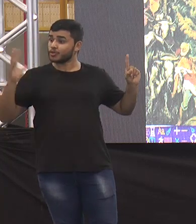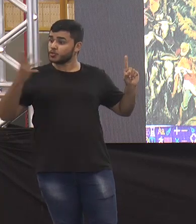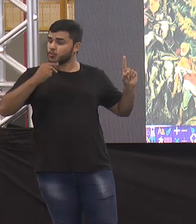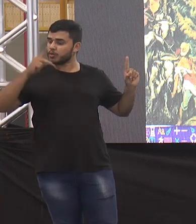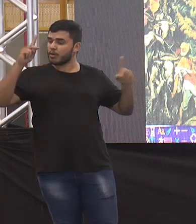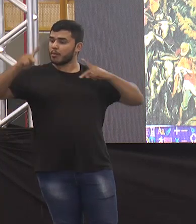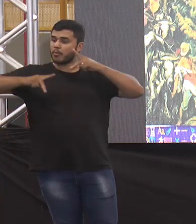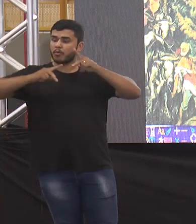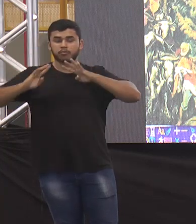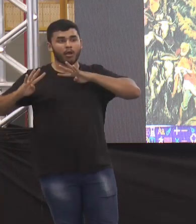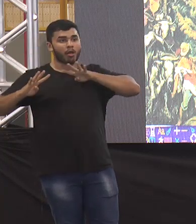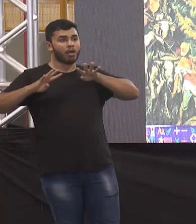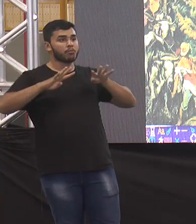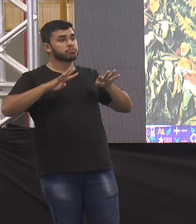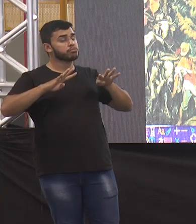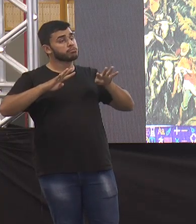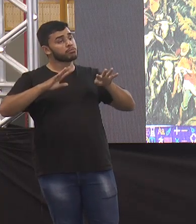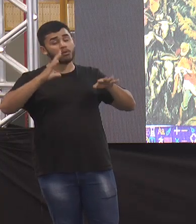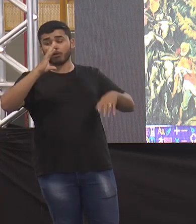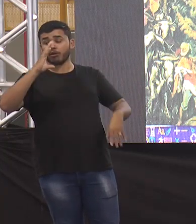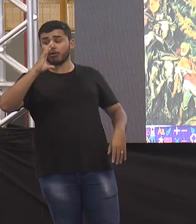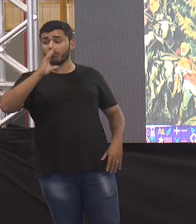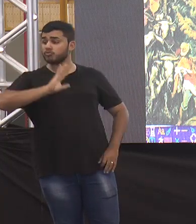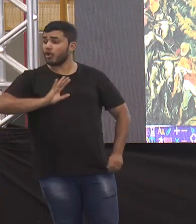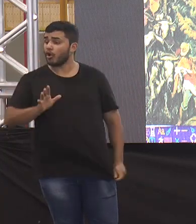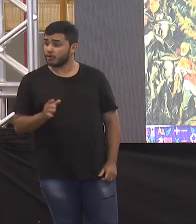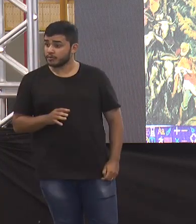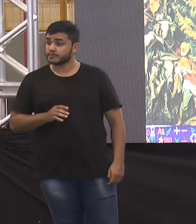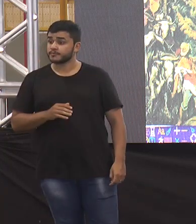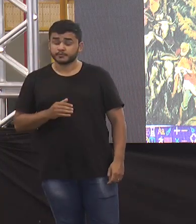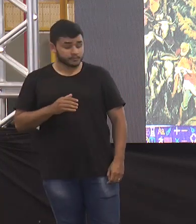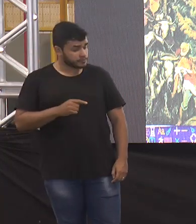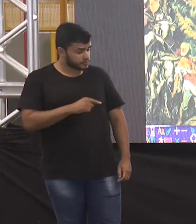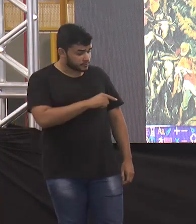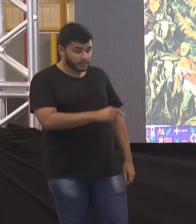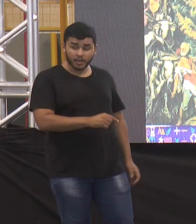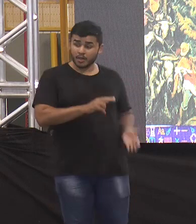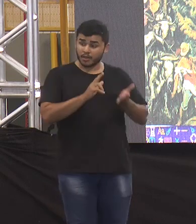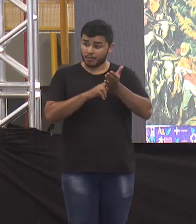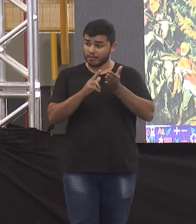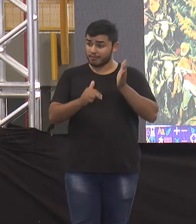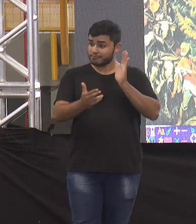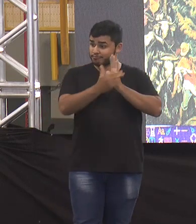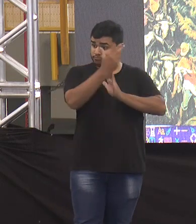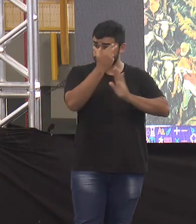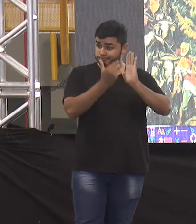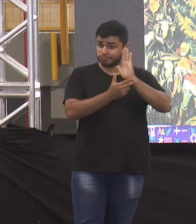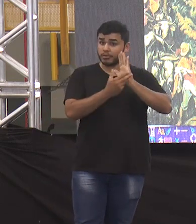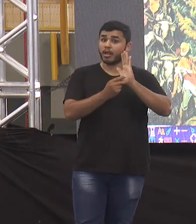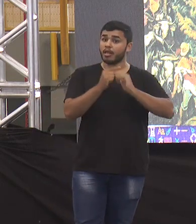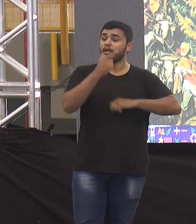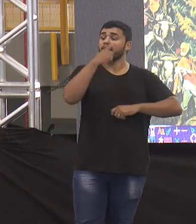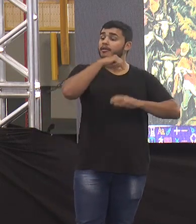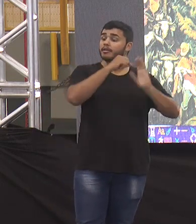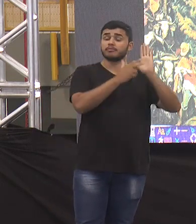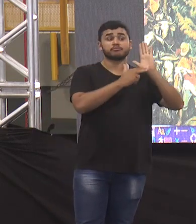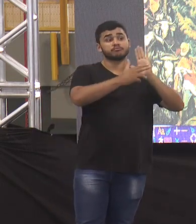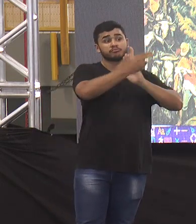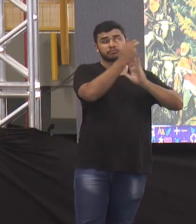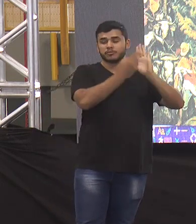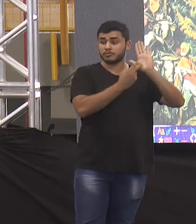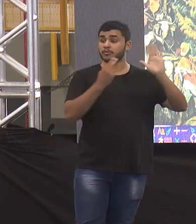distância, foi um mero espectador. Quando Pedro Américo pinta uma obra